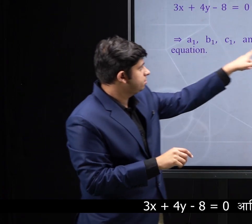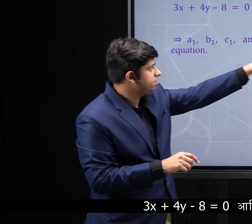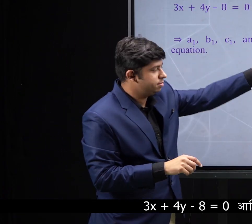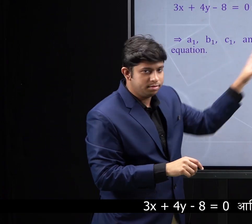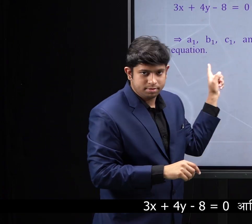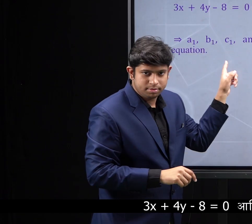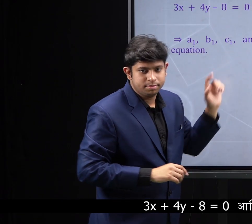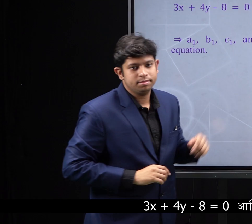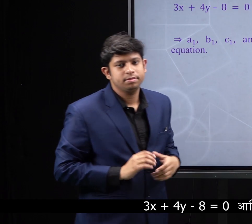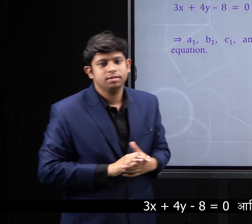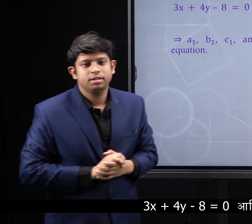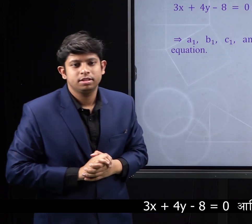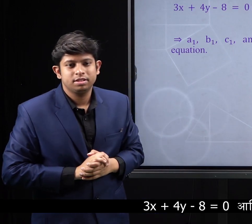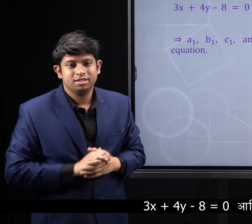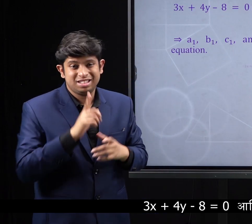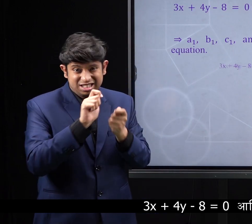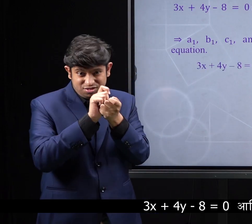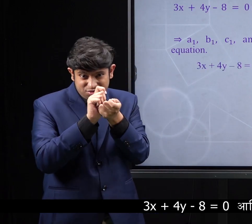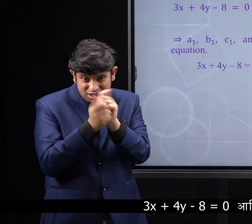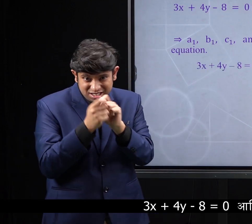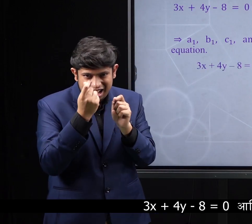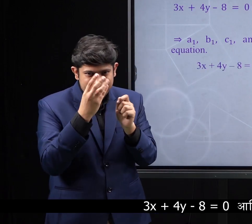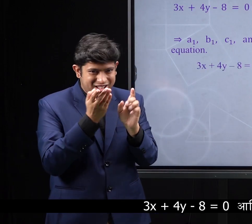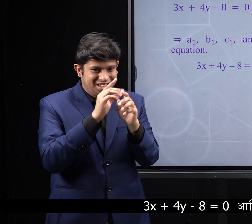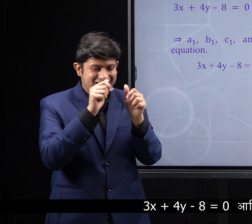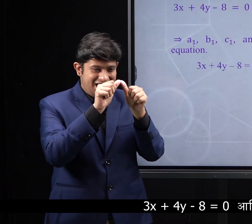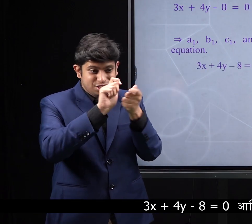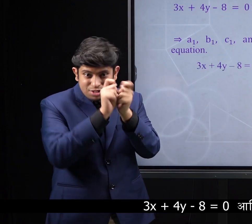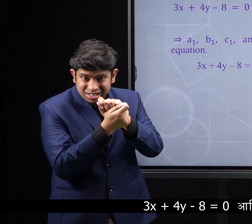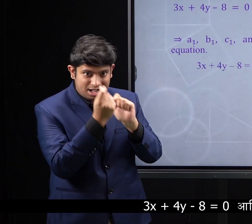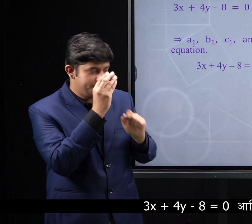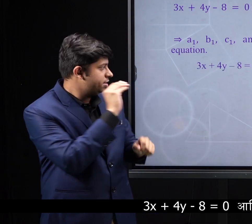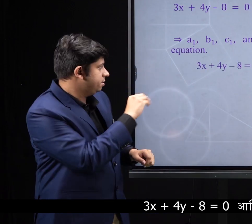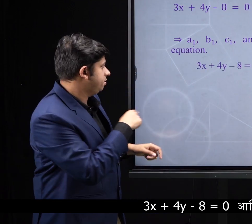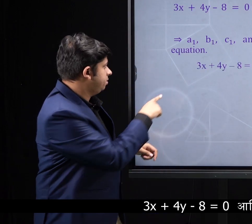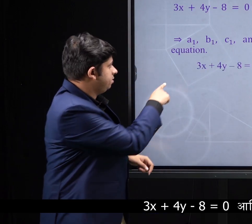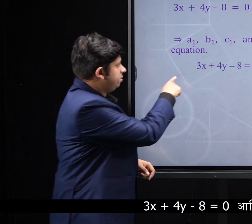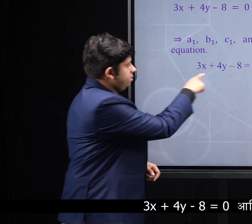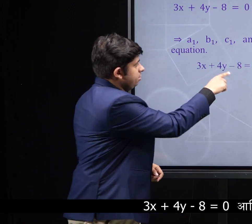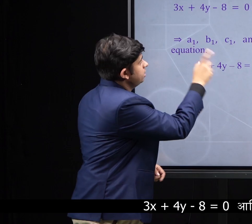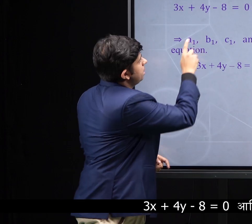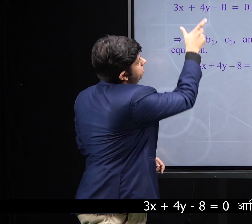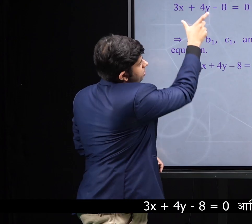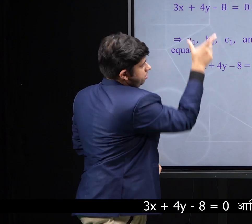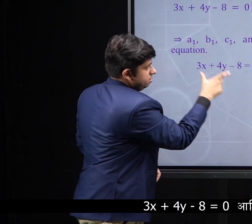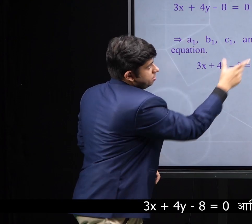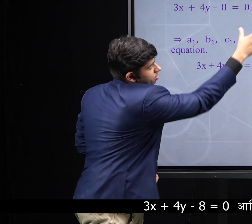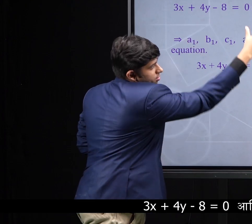3x plus 4y minus 8 is equal to 0 आणि 6x plus 8y